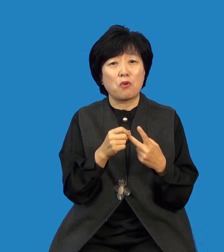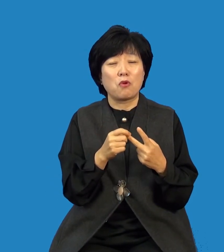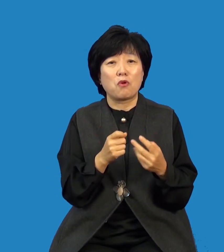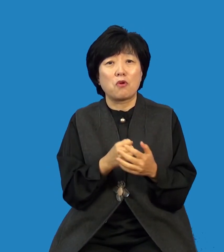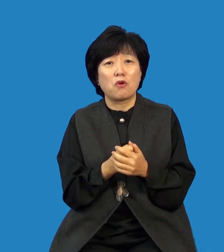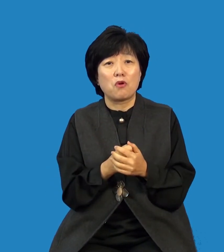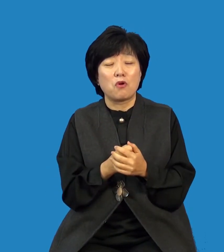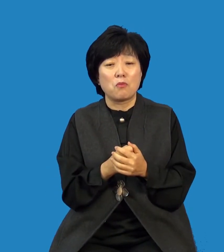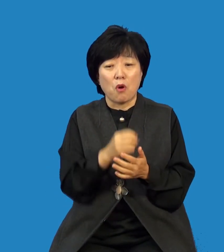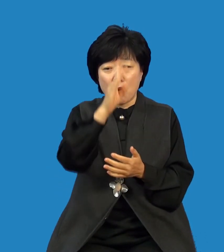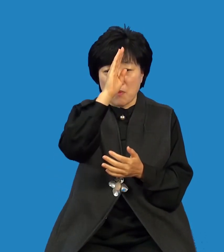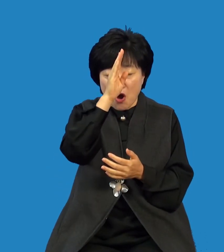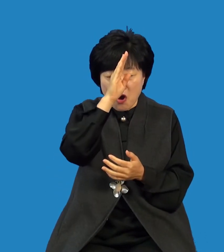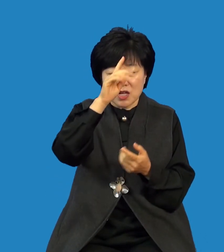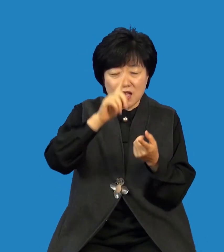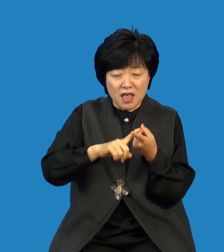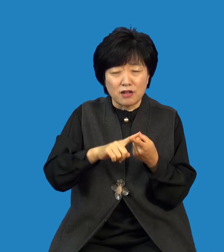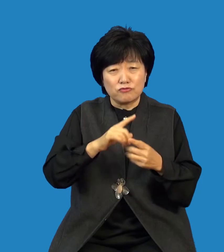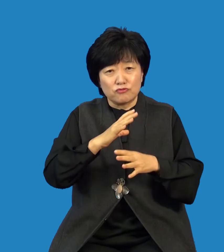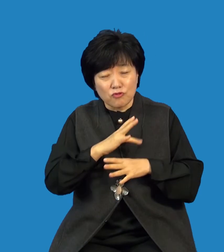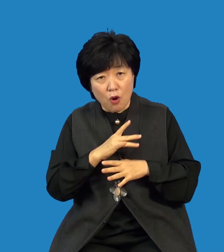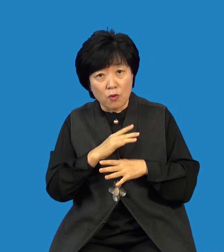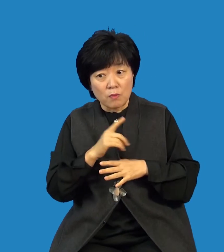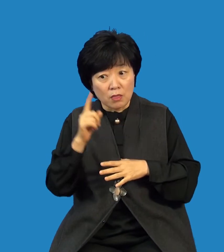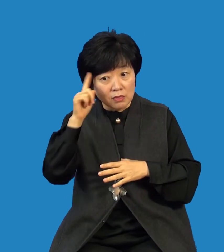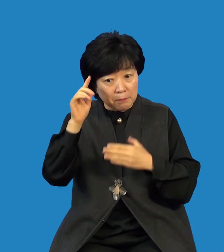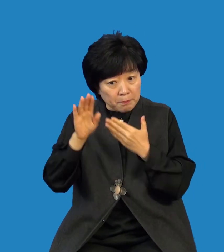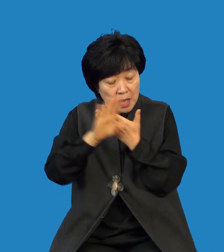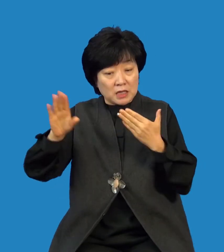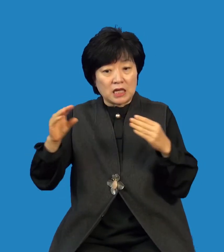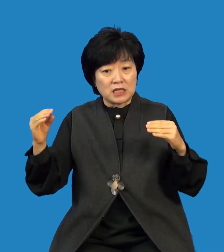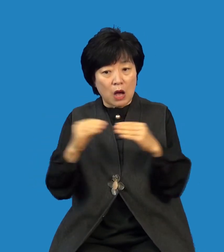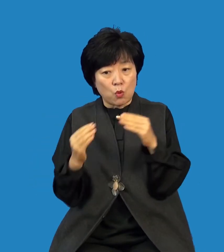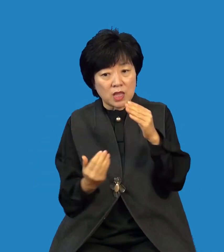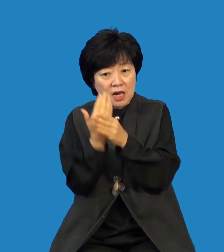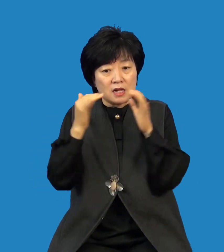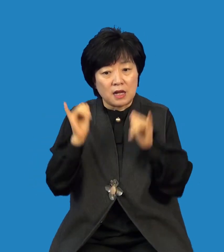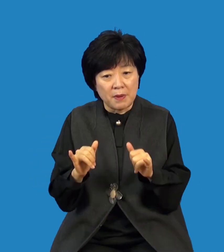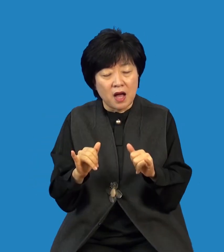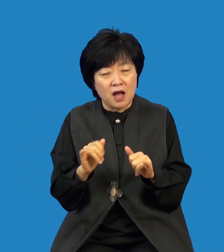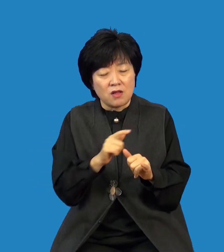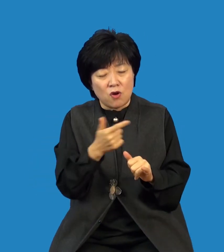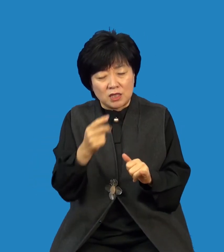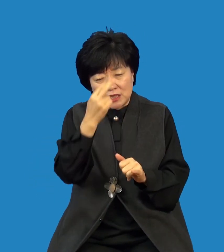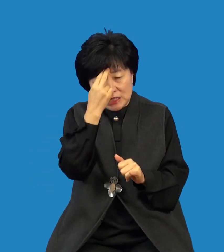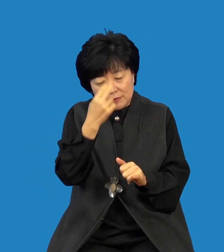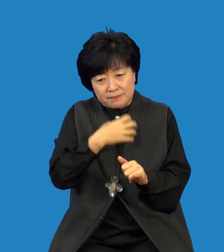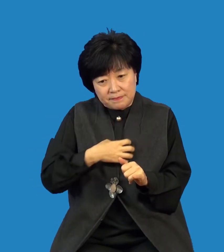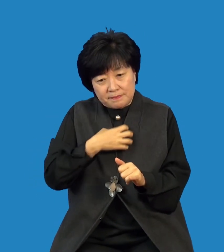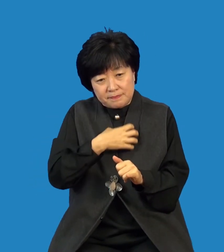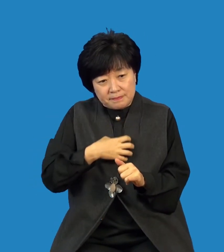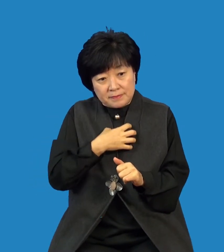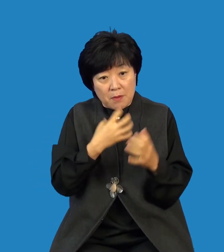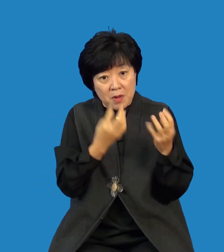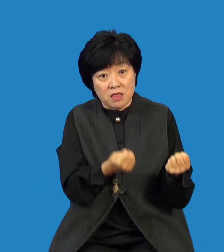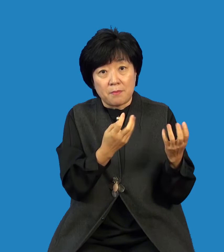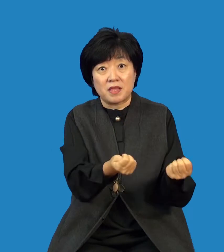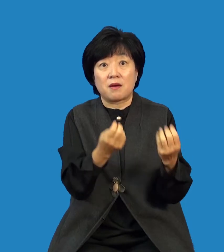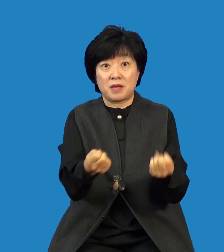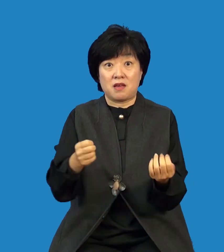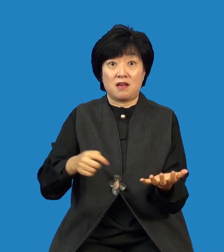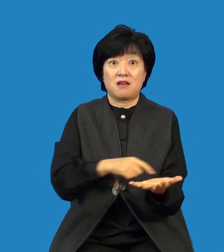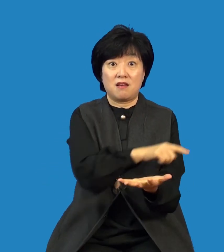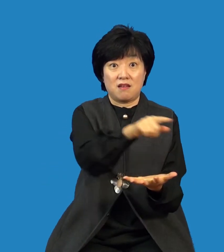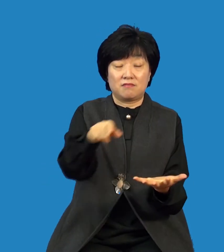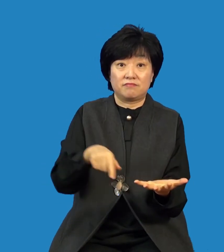뭐 질병에 대한 두려움, 또한 예상치 못한 사고에 대한 어떤 근심들, 뭐 이런 거에 이르기까지 우리 삶 속에 보면 근심과 두려움들이